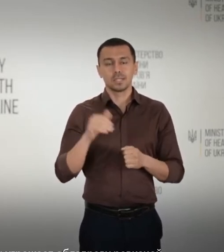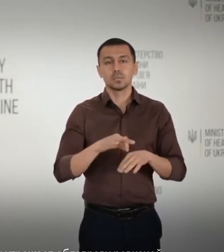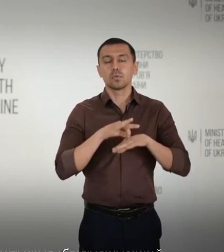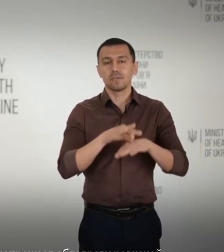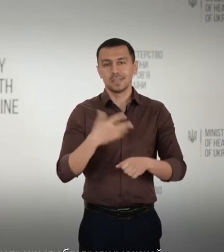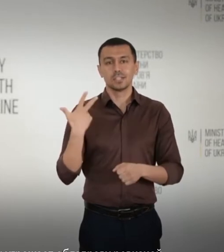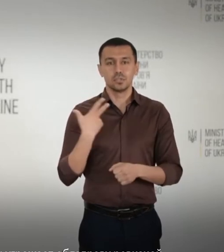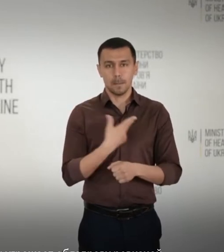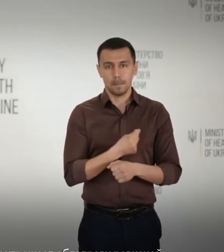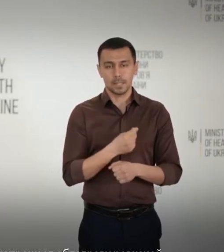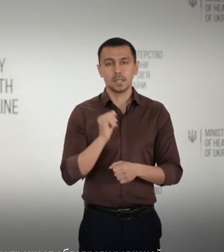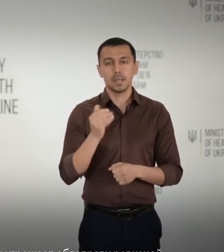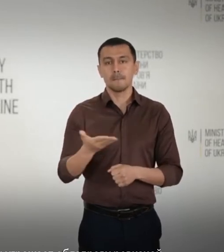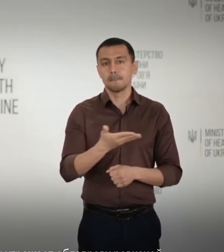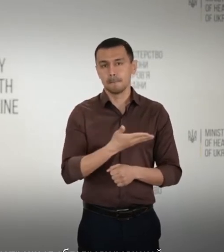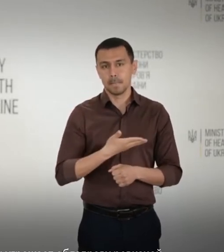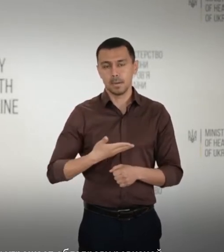проведених щеплень, і